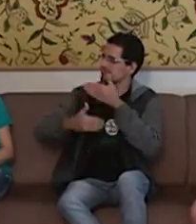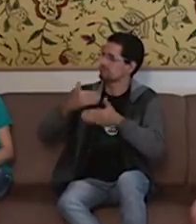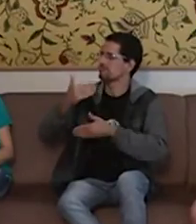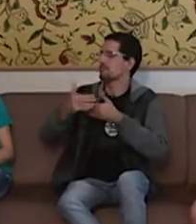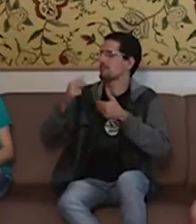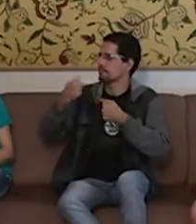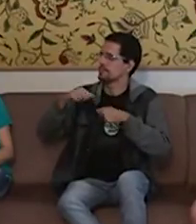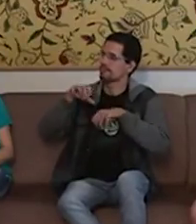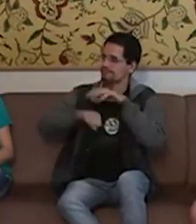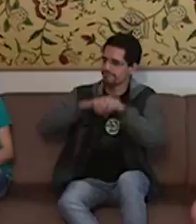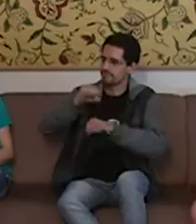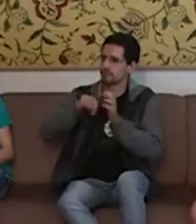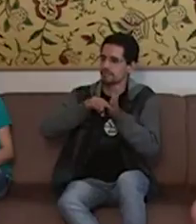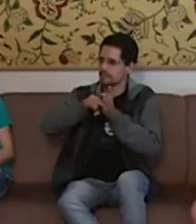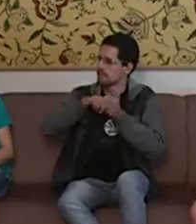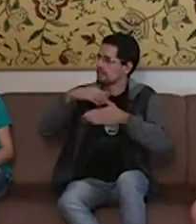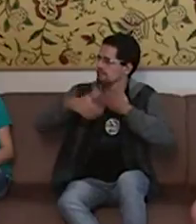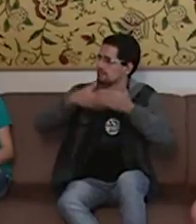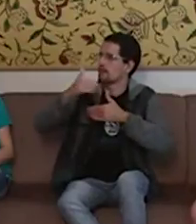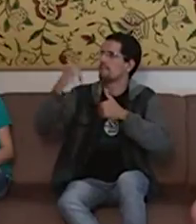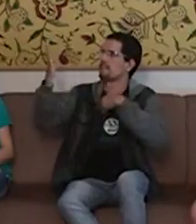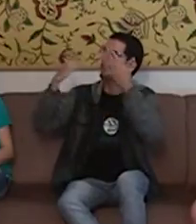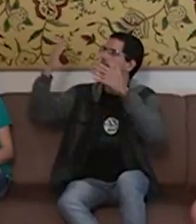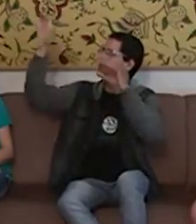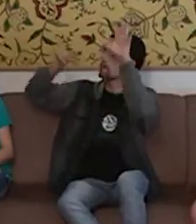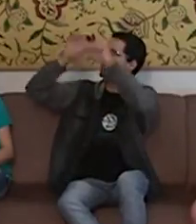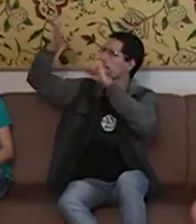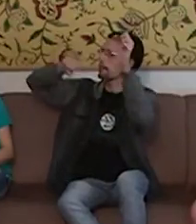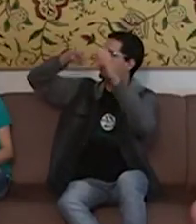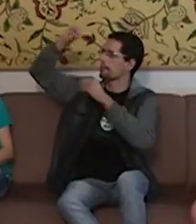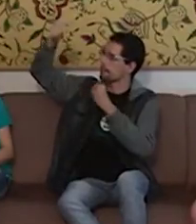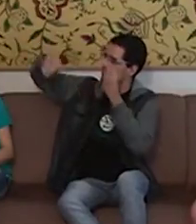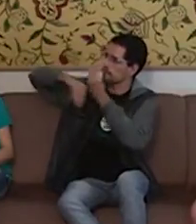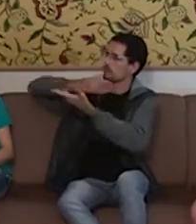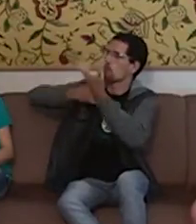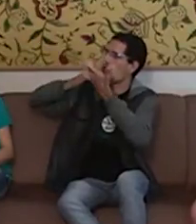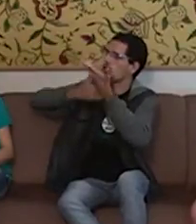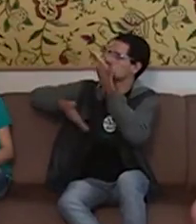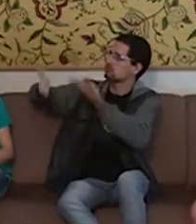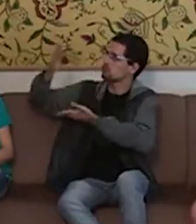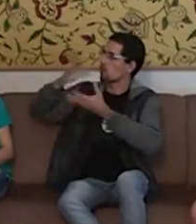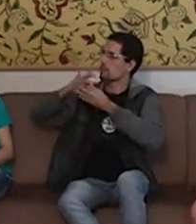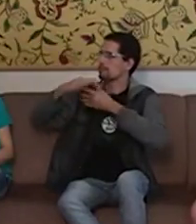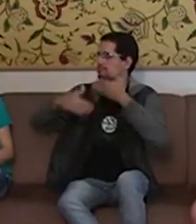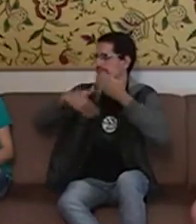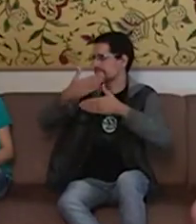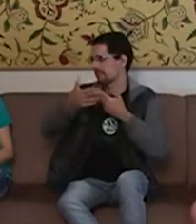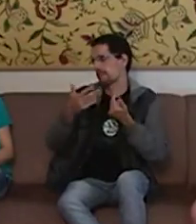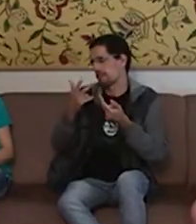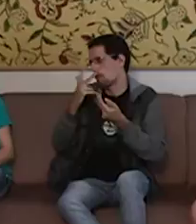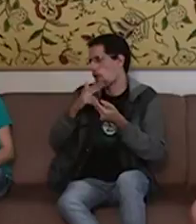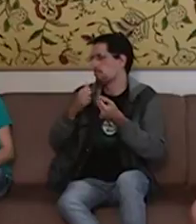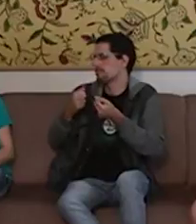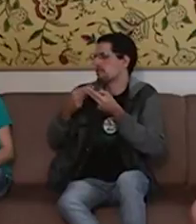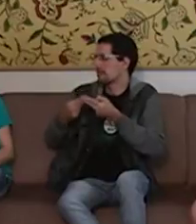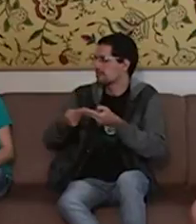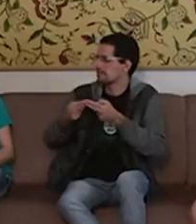Então, é uma novidade no curso também, né? E a pesquisa de sinais é importante, mas precisa estar sempre interagindo com outros surdos. Então,